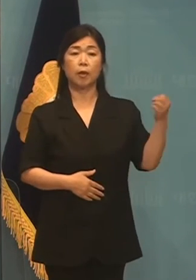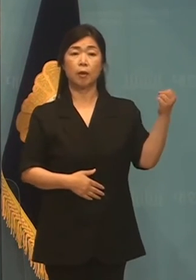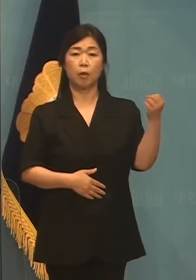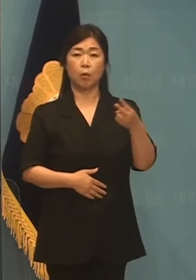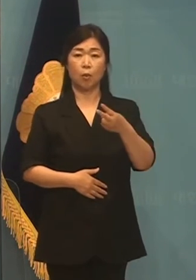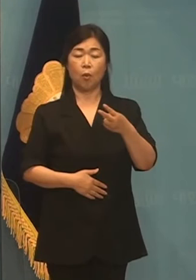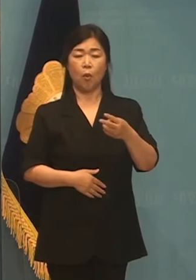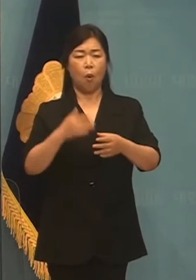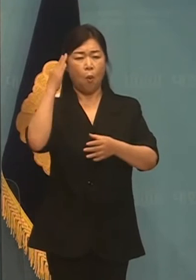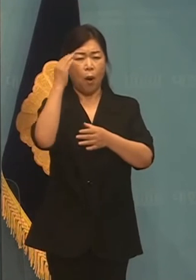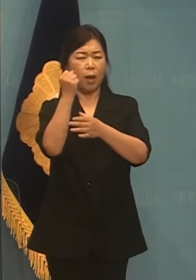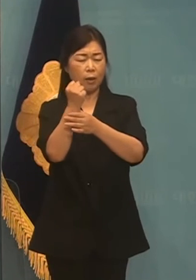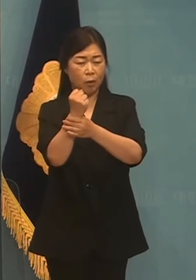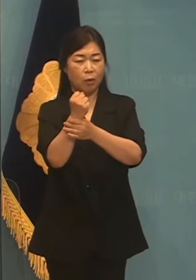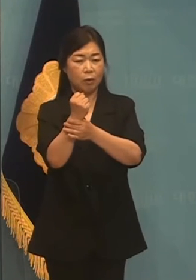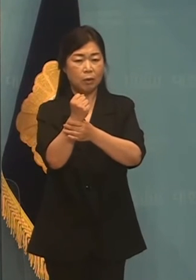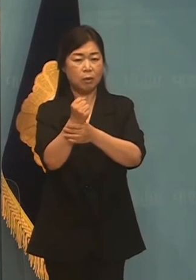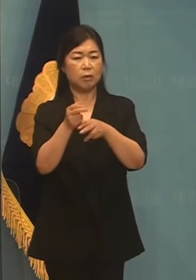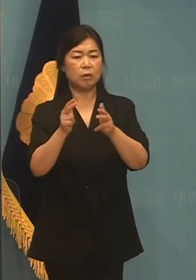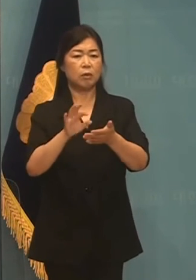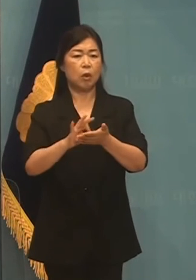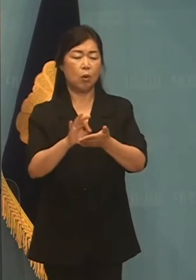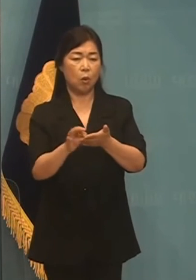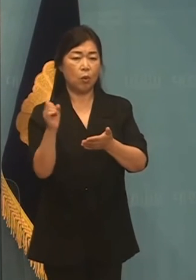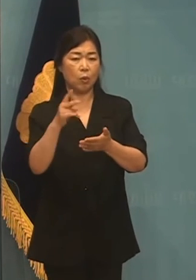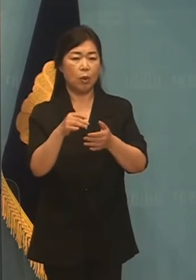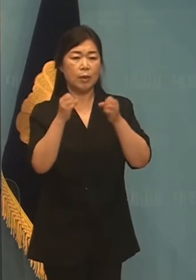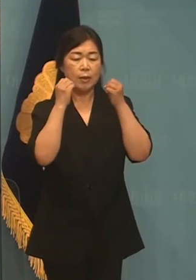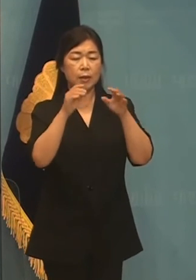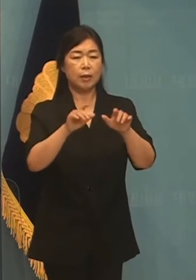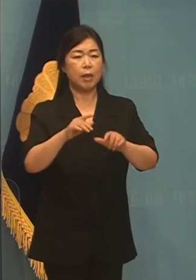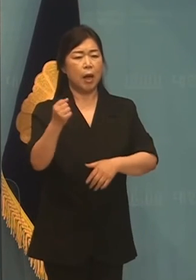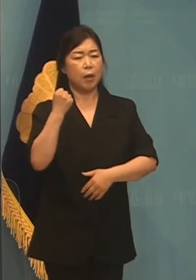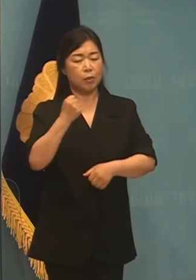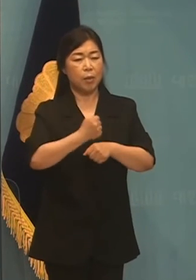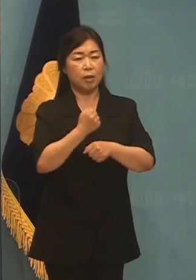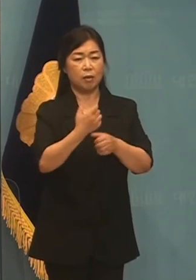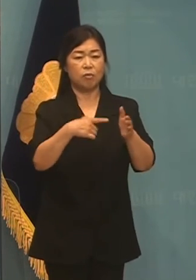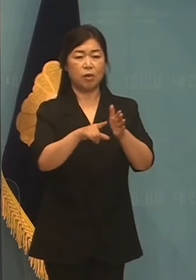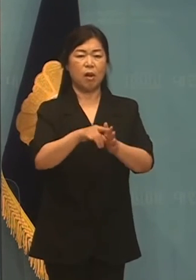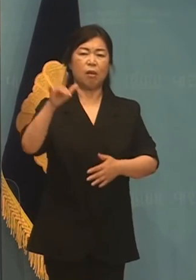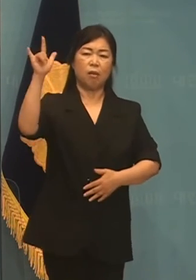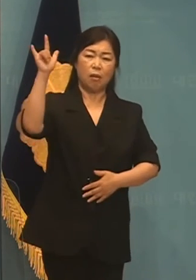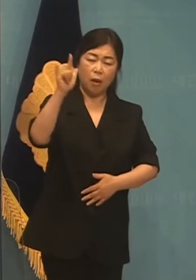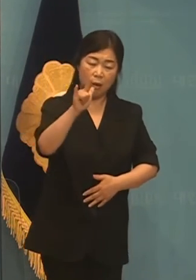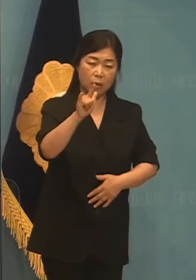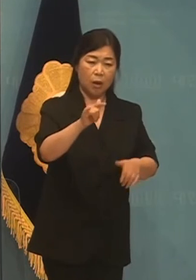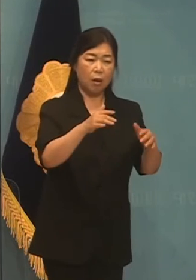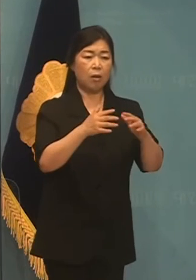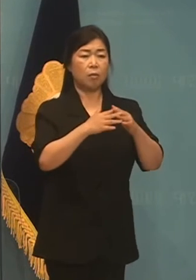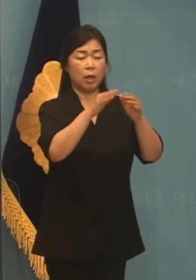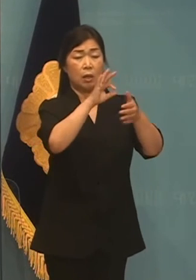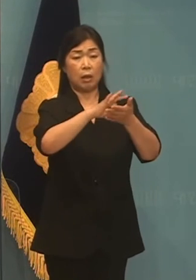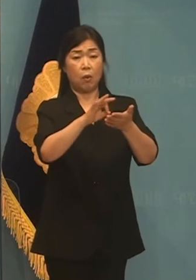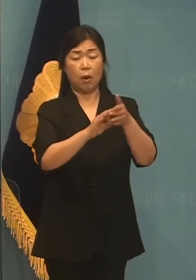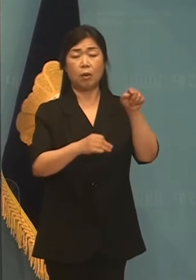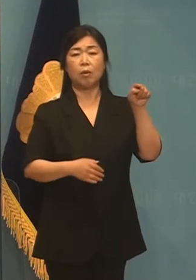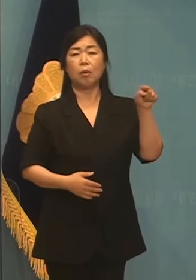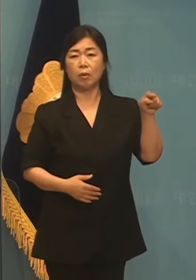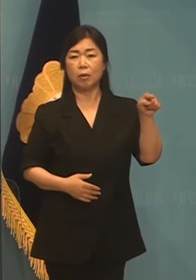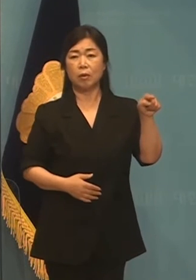게다가 화석연료나 신재생 에너지를 만들기 위해 태양광 패널 등을 사용하는